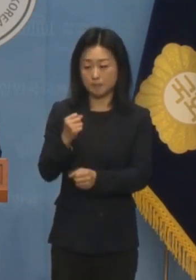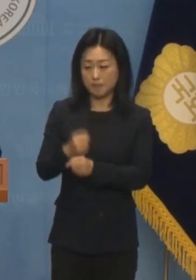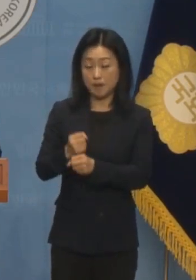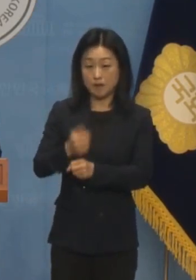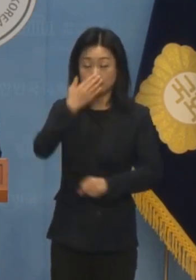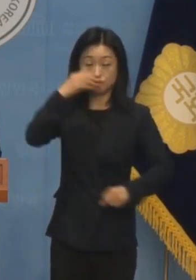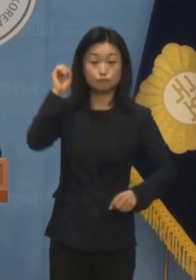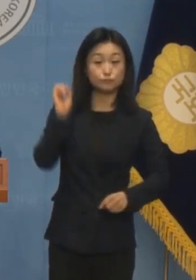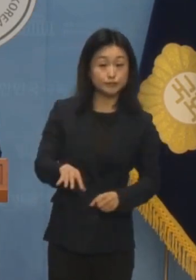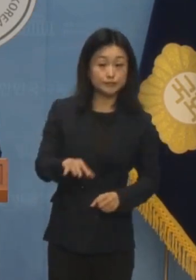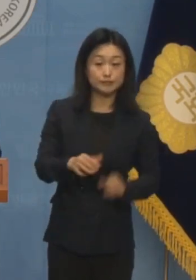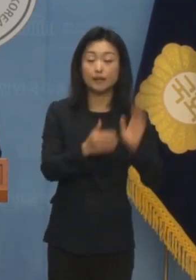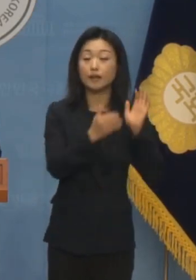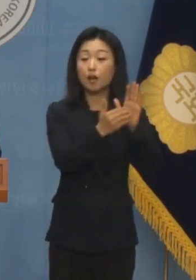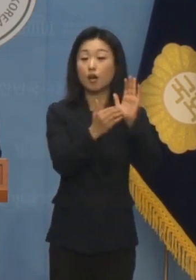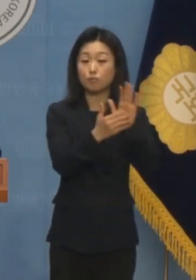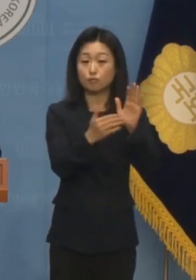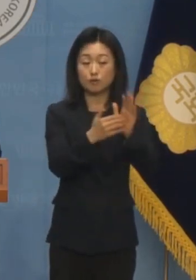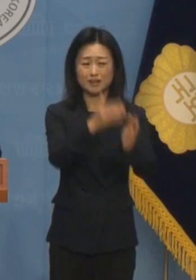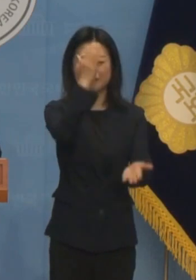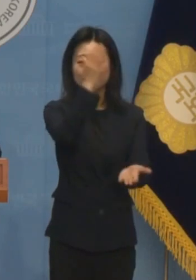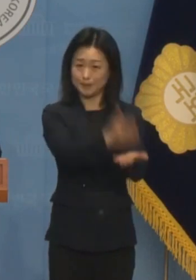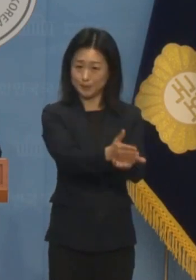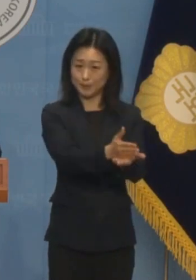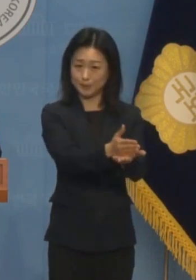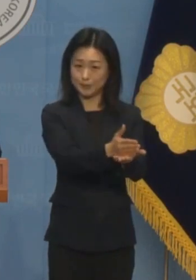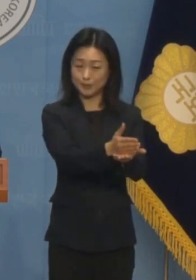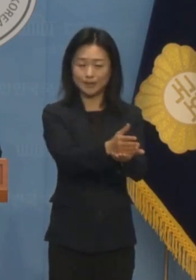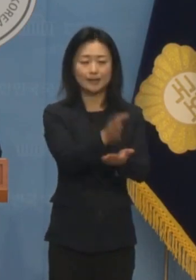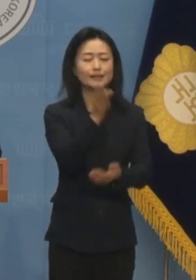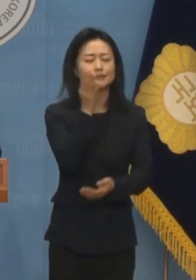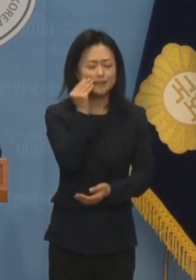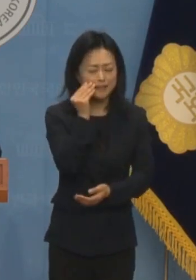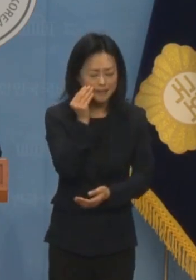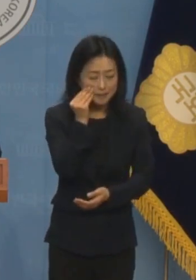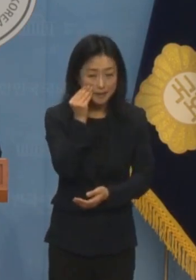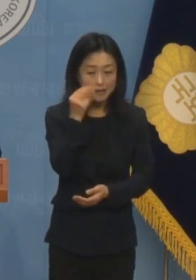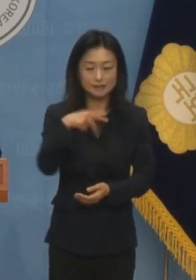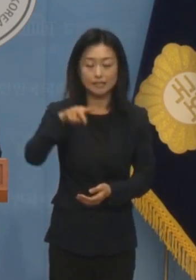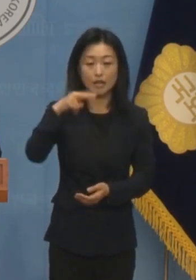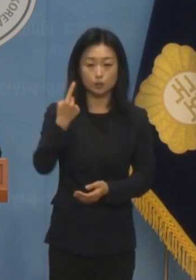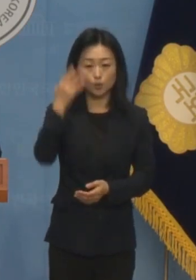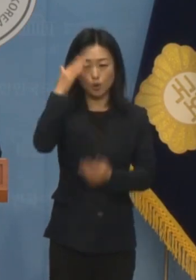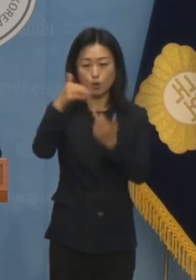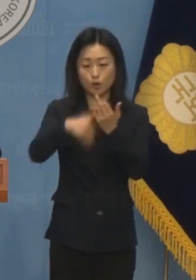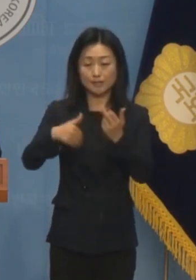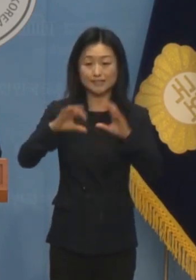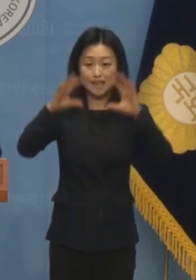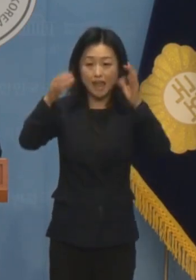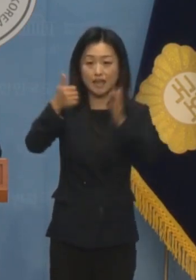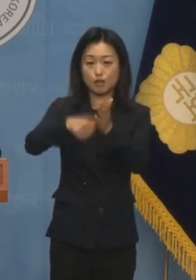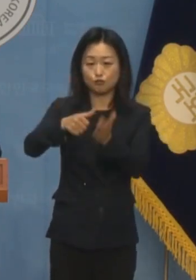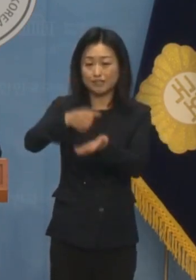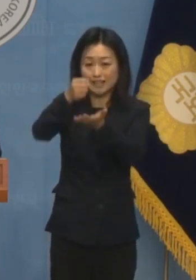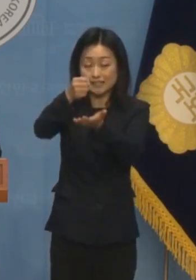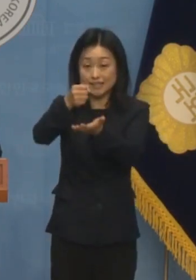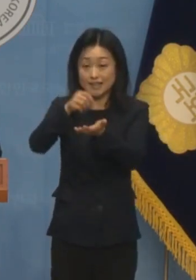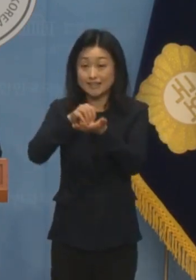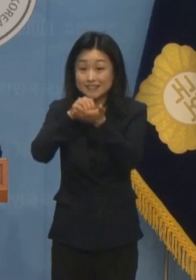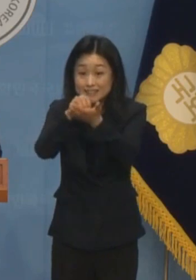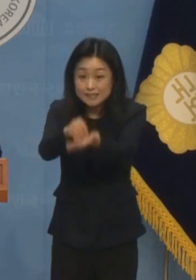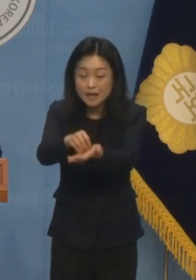무시하는 거부권 행사는 그만두고 부디이 사도광산 세계산 등제 반대